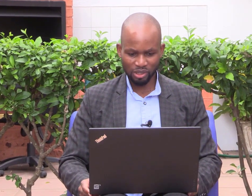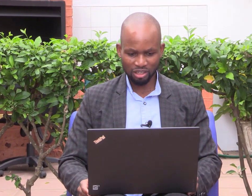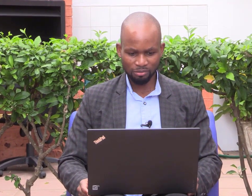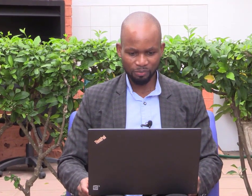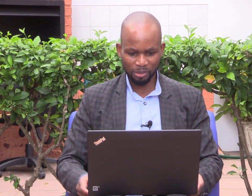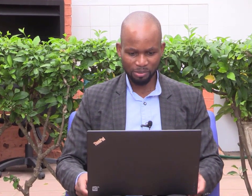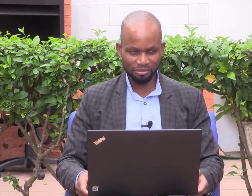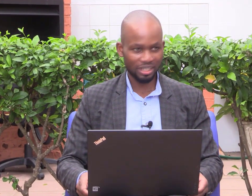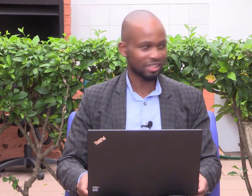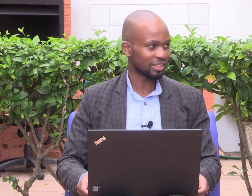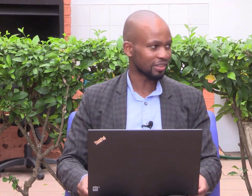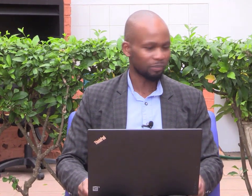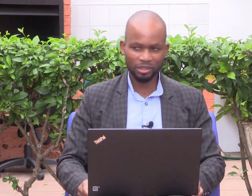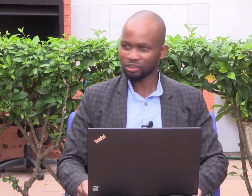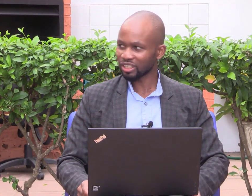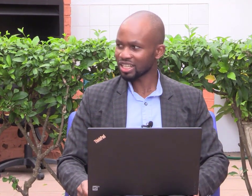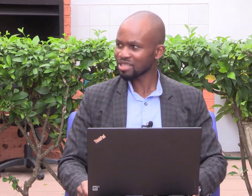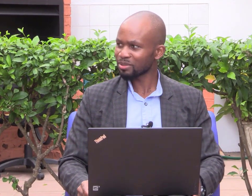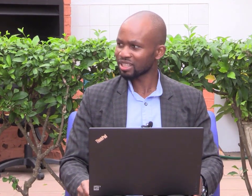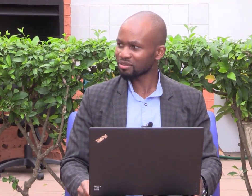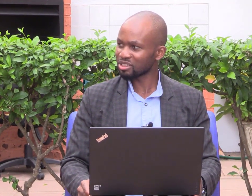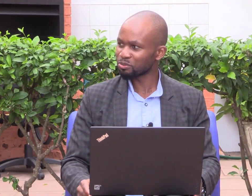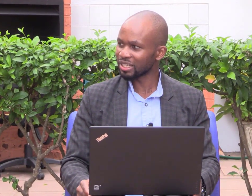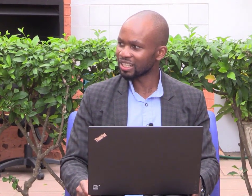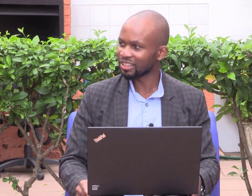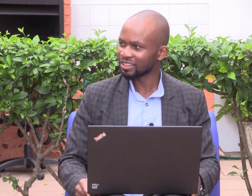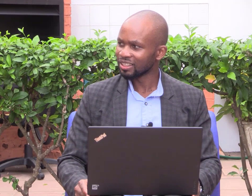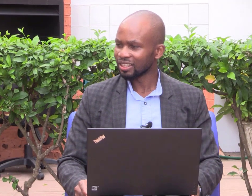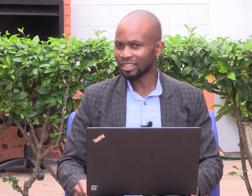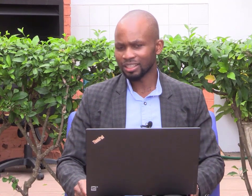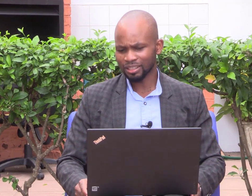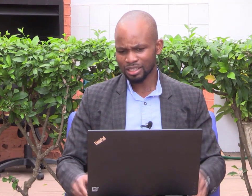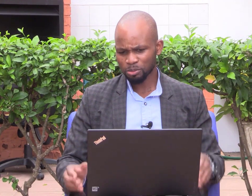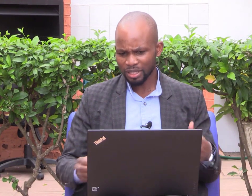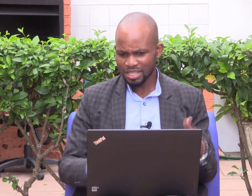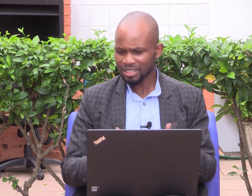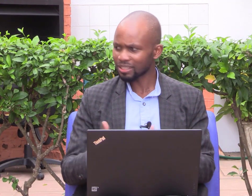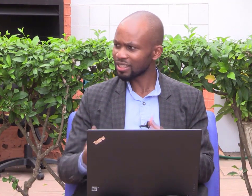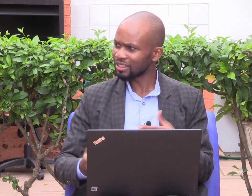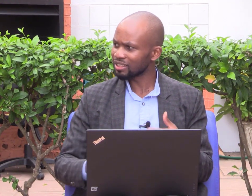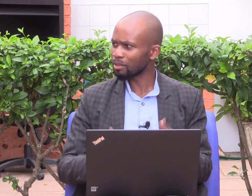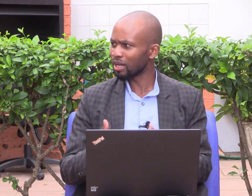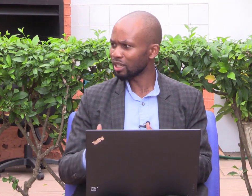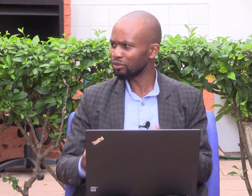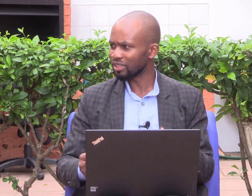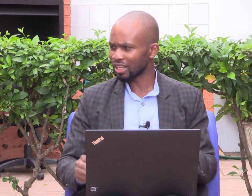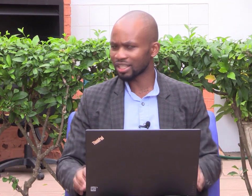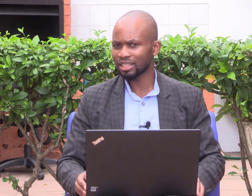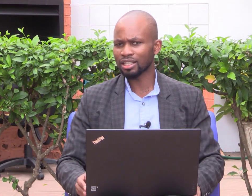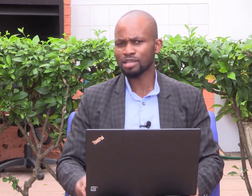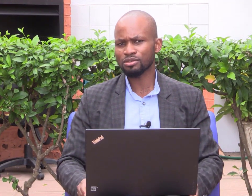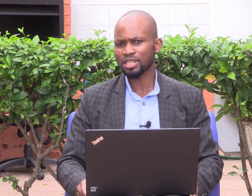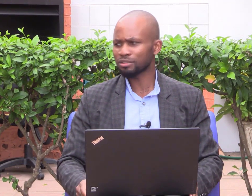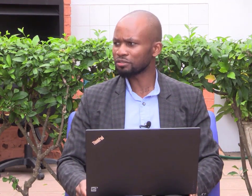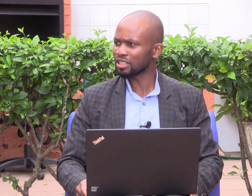continuaram para frente. Então, queria saber da Felizmina, da experiência que tem de trabalho na área de